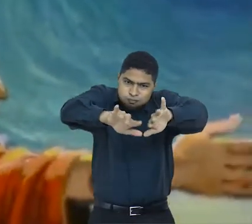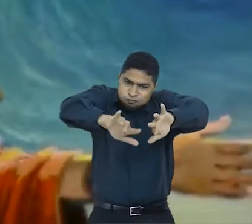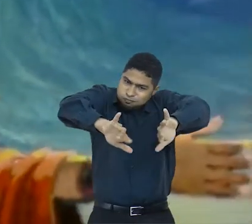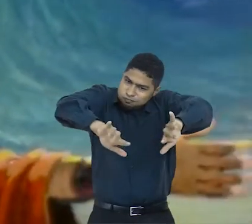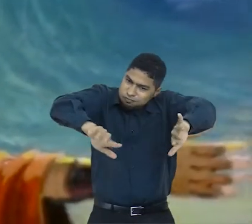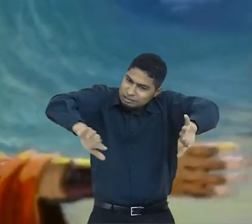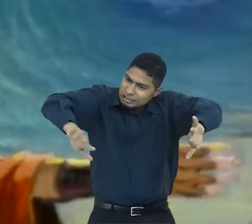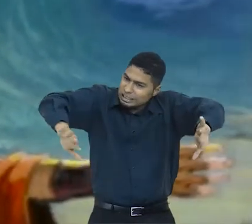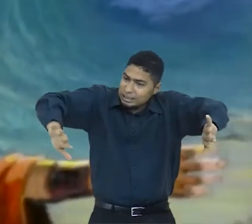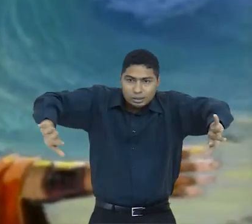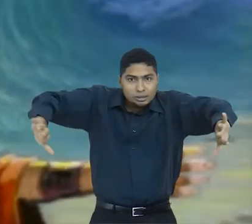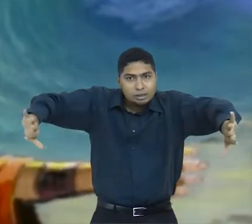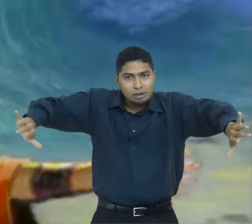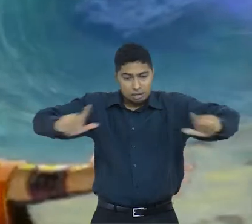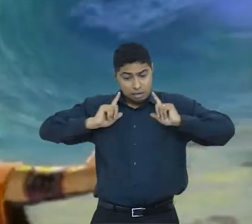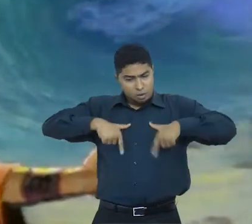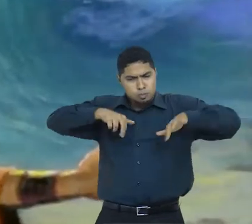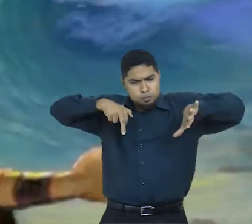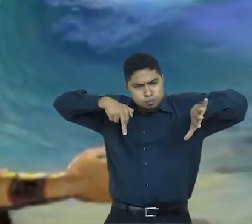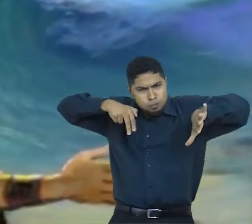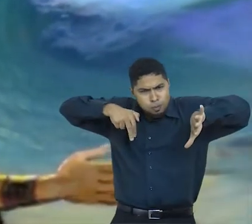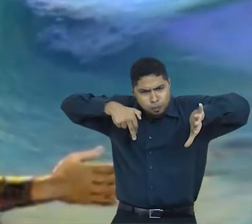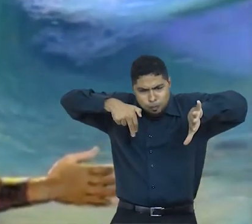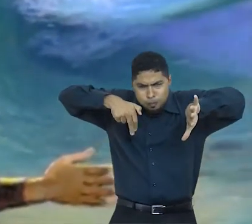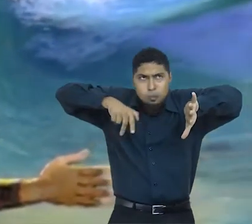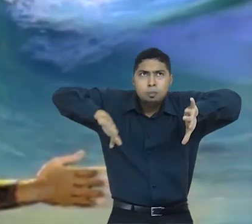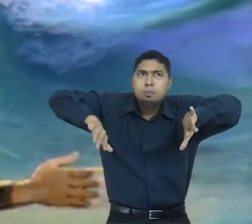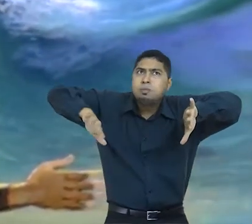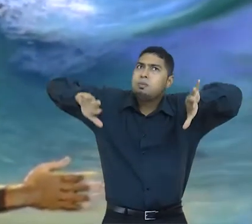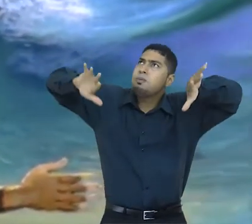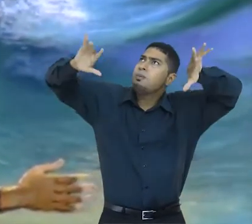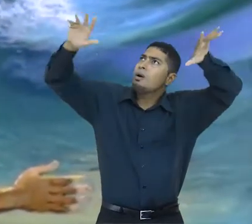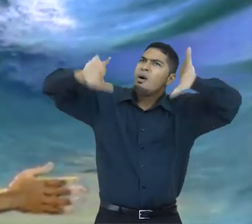mar pisando em chão seco. As águas formavam um muro dos dois lados do povo.